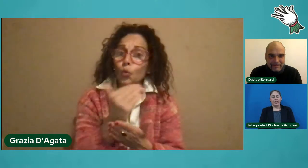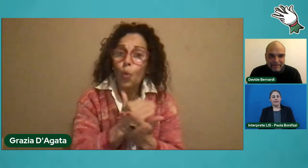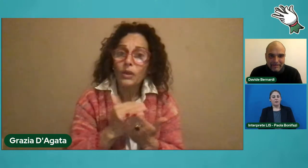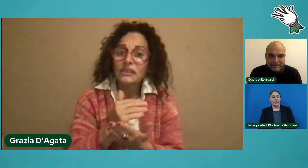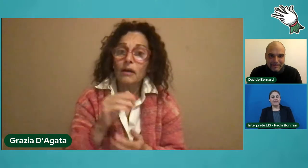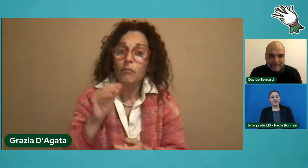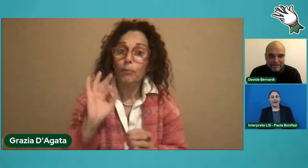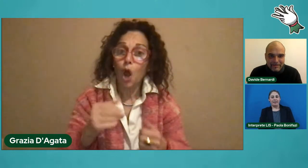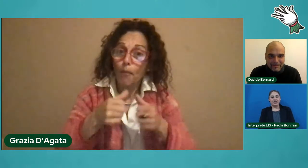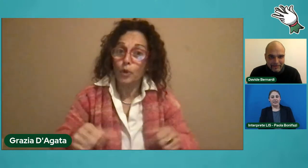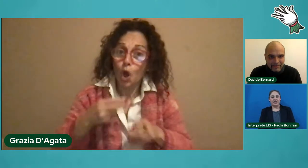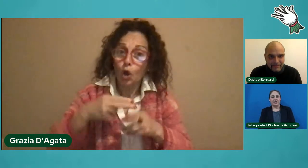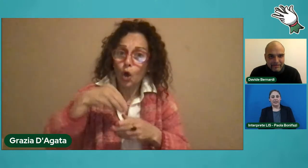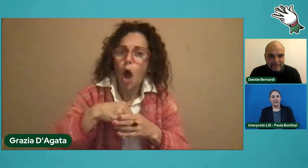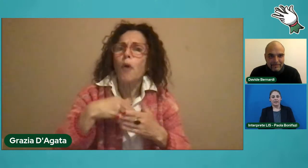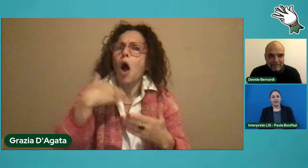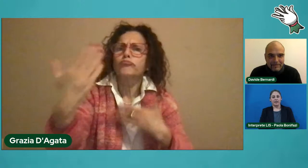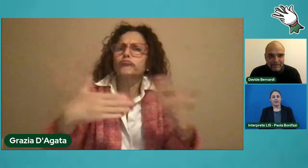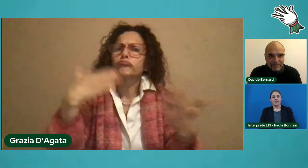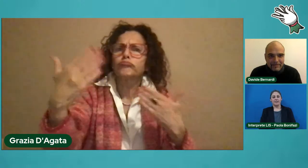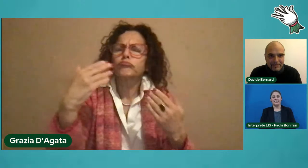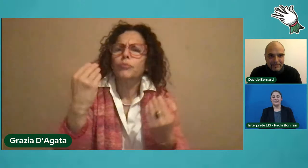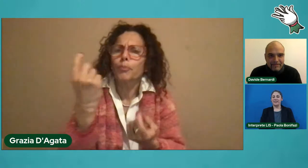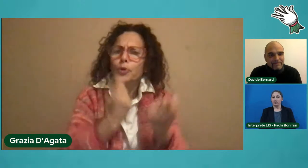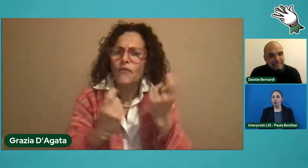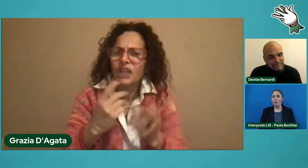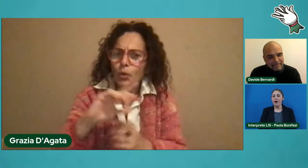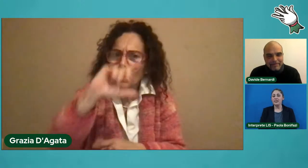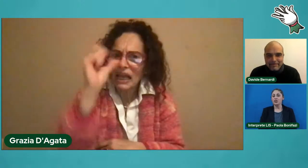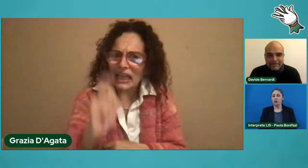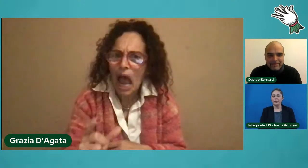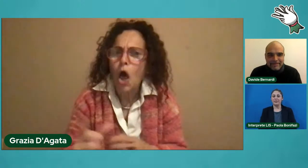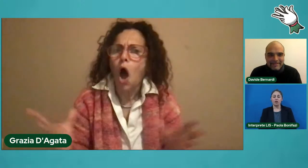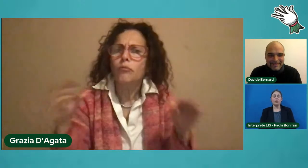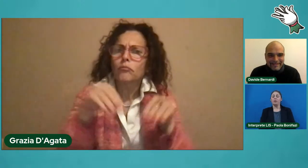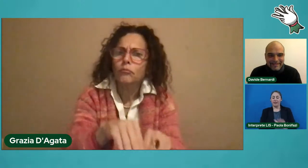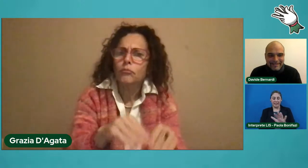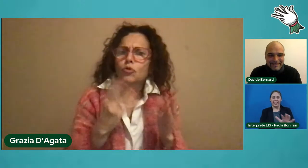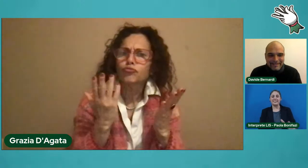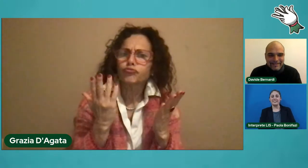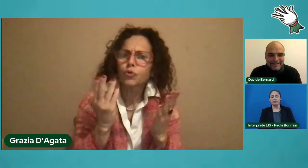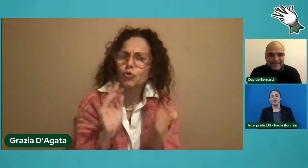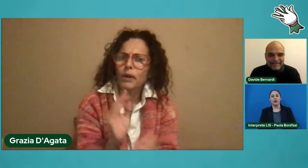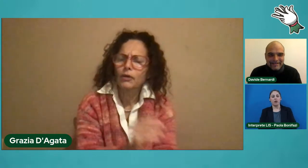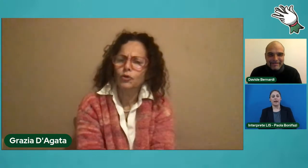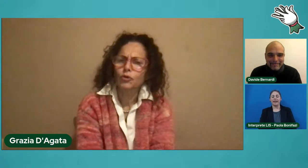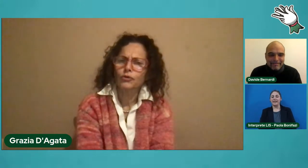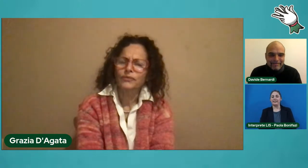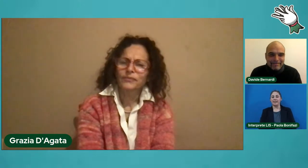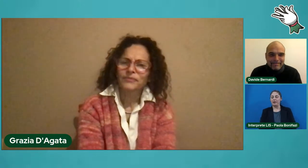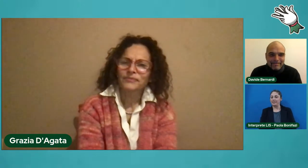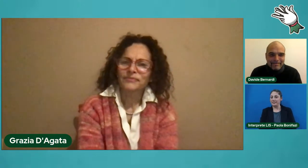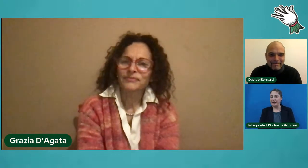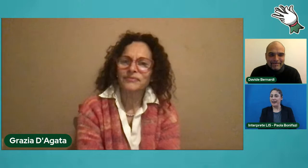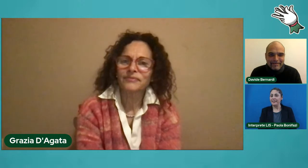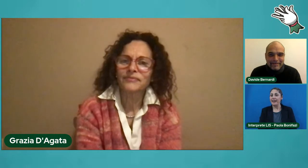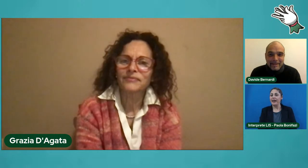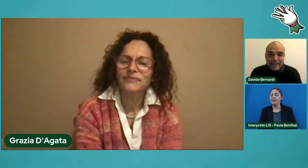Altra domanda, Davide. Siete a Roma, solamente a Roma, oppure i ragazzi provengono anche da altre parti d'Italia?